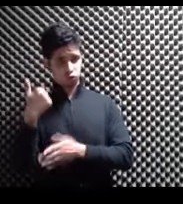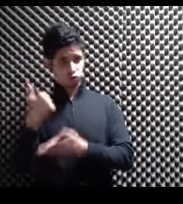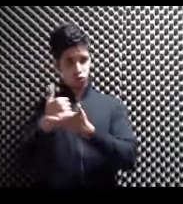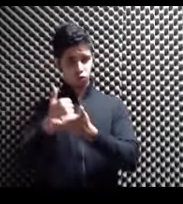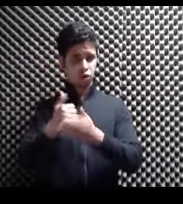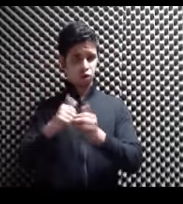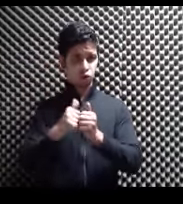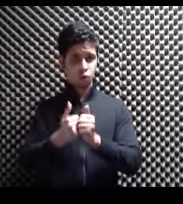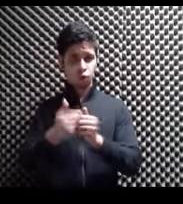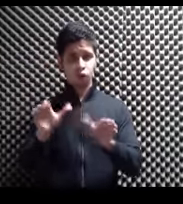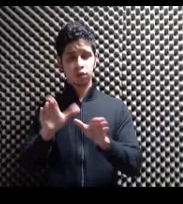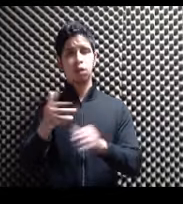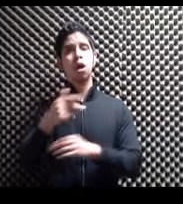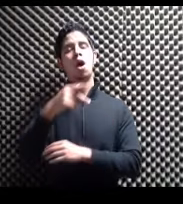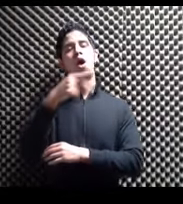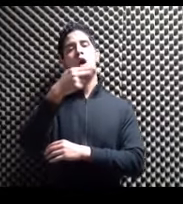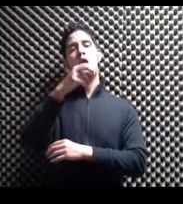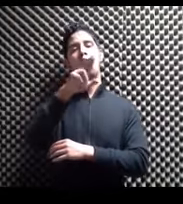No,